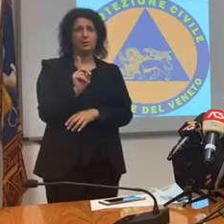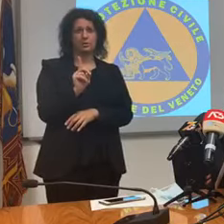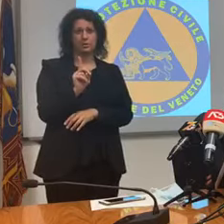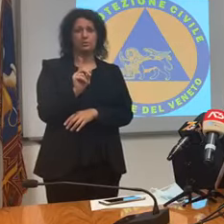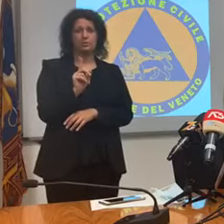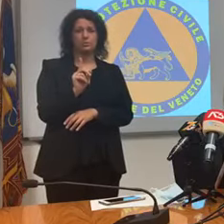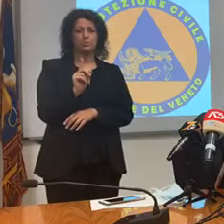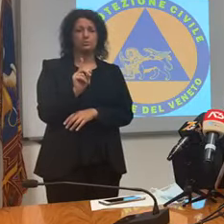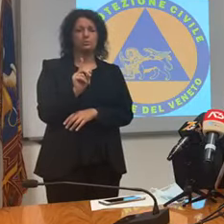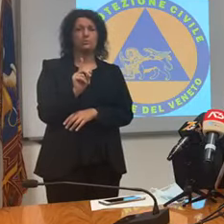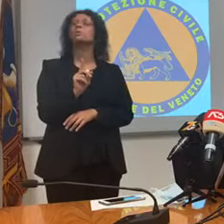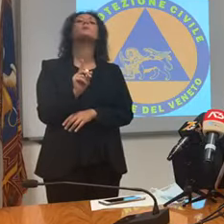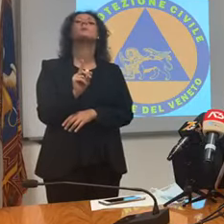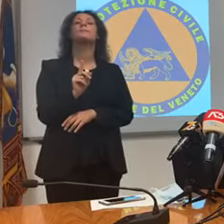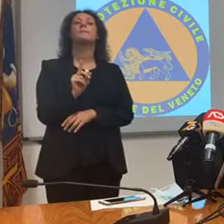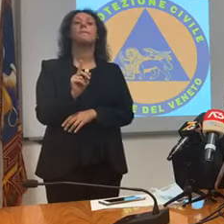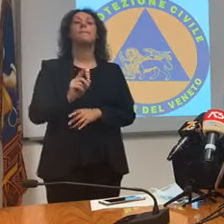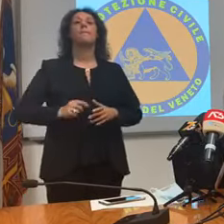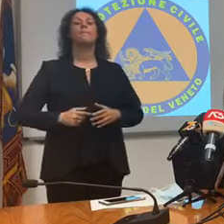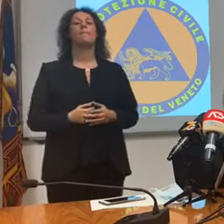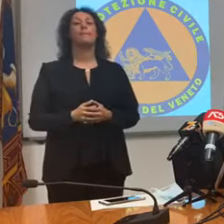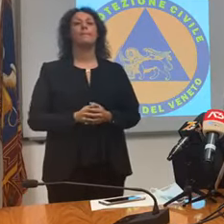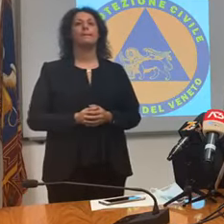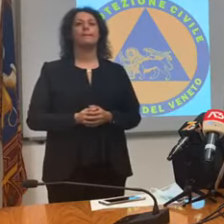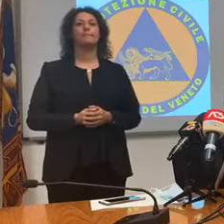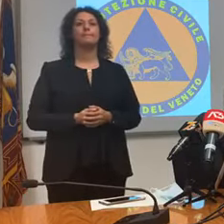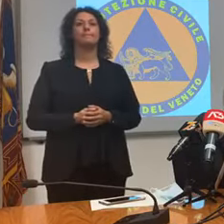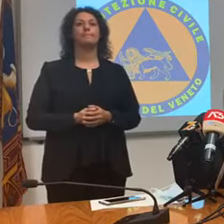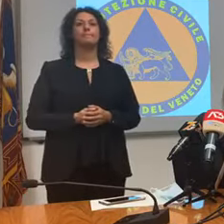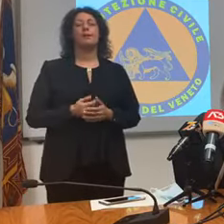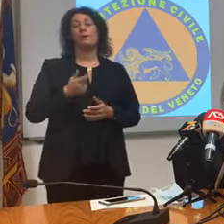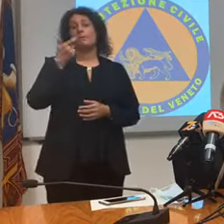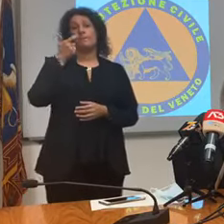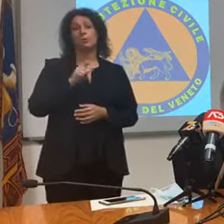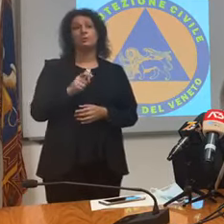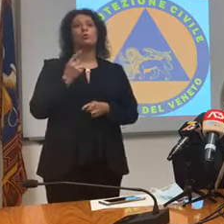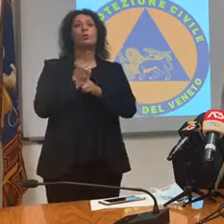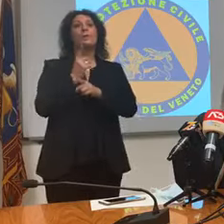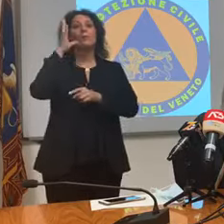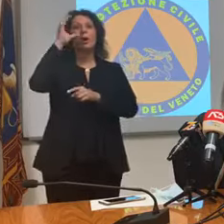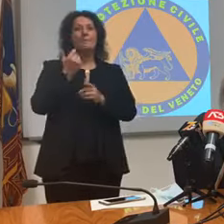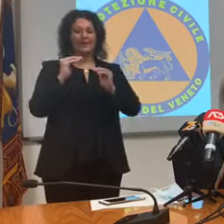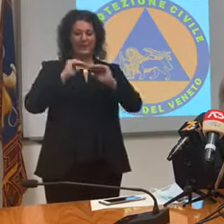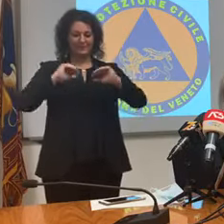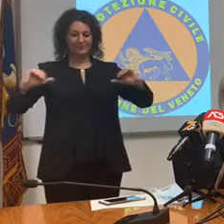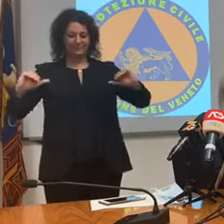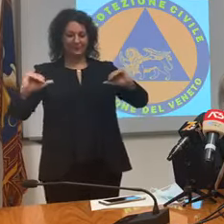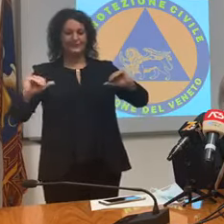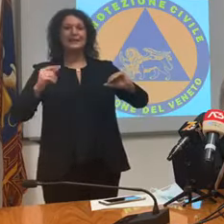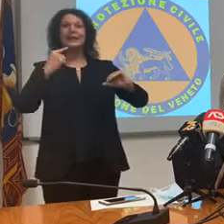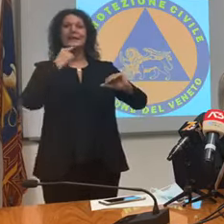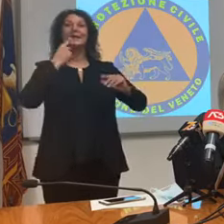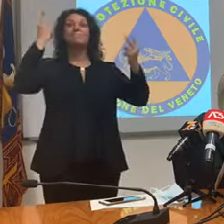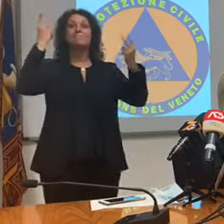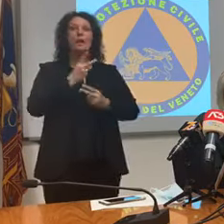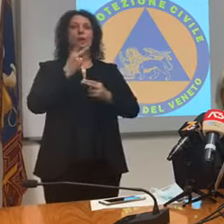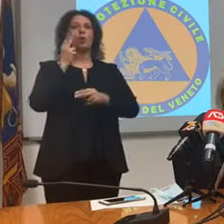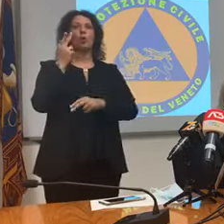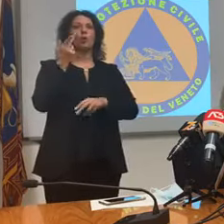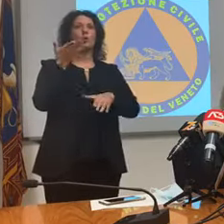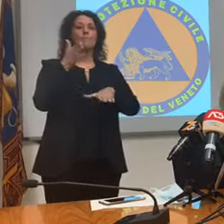vogliamo effettivamente ben focalizzare appunto e distinguere appunto le morti da coronavirus oppure